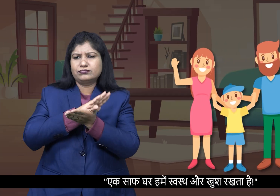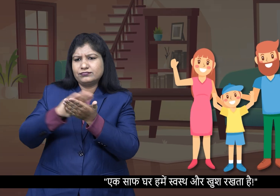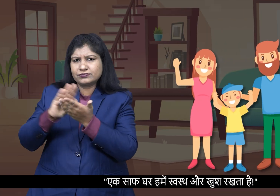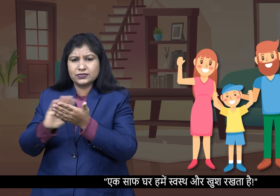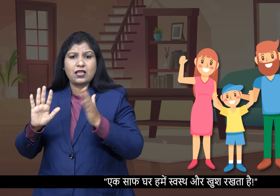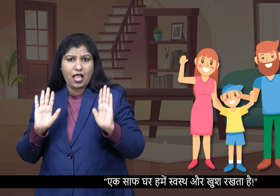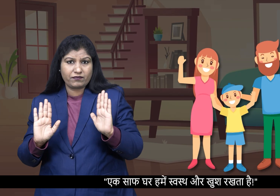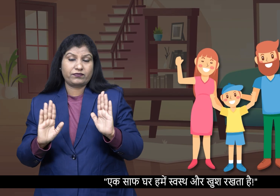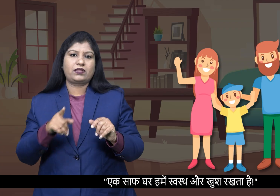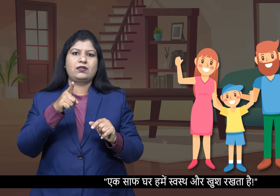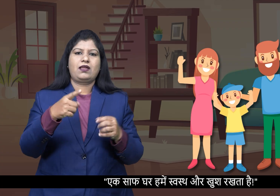है।